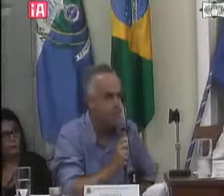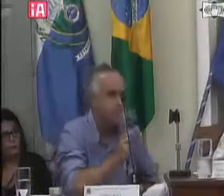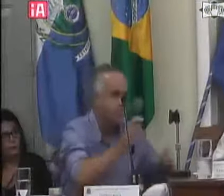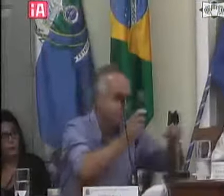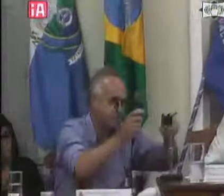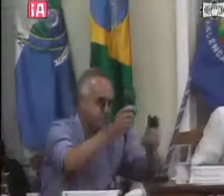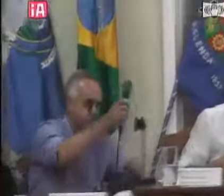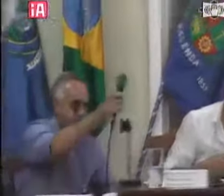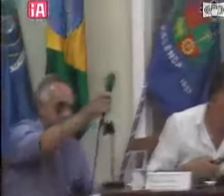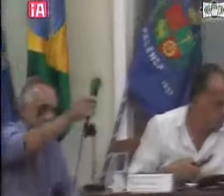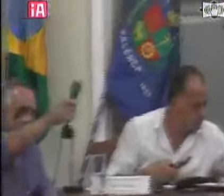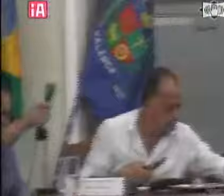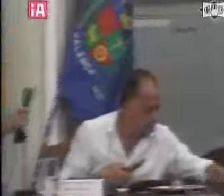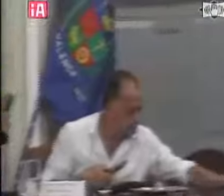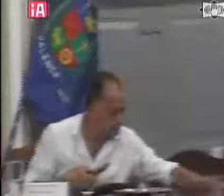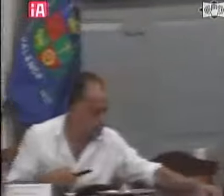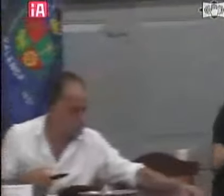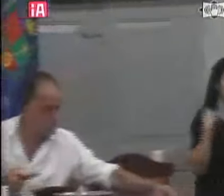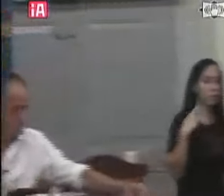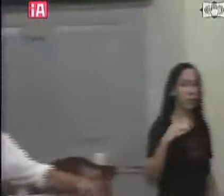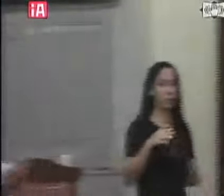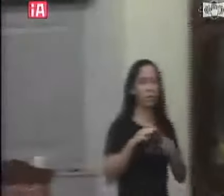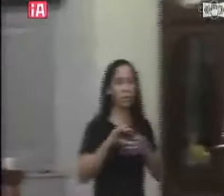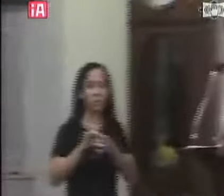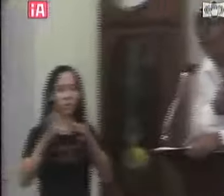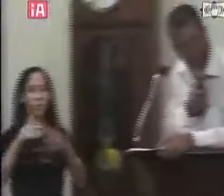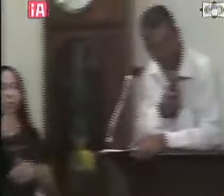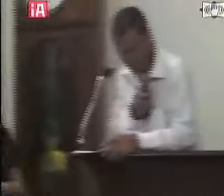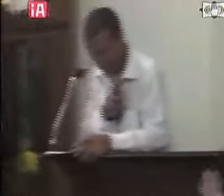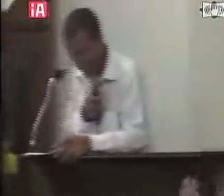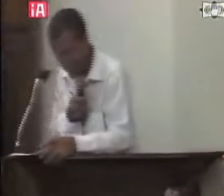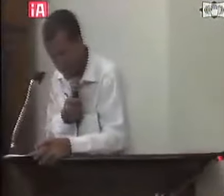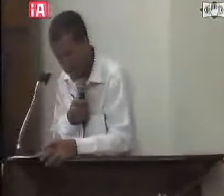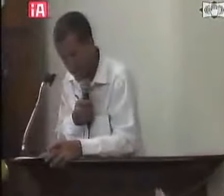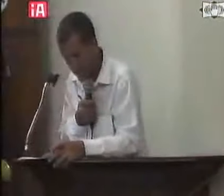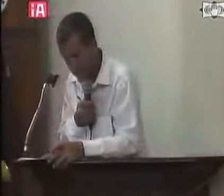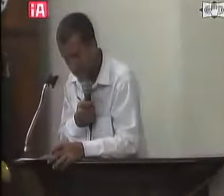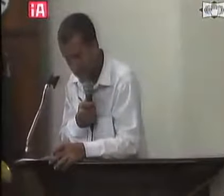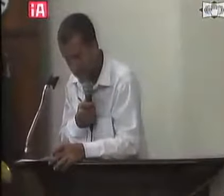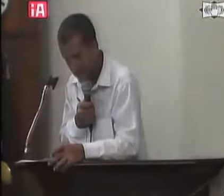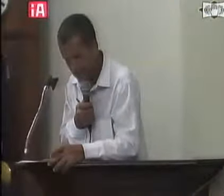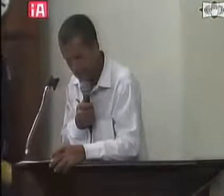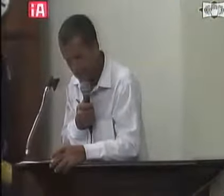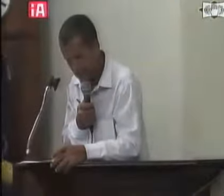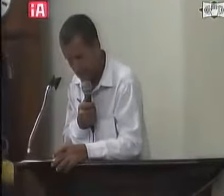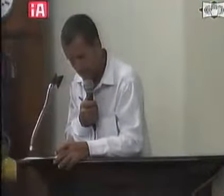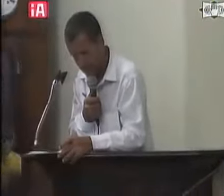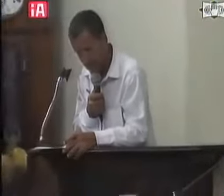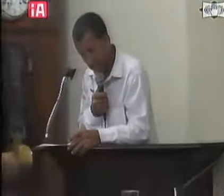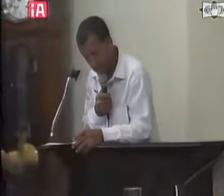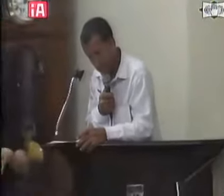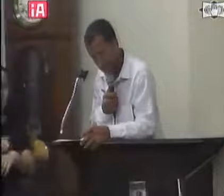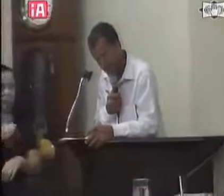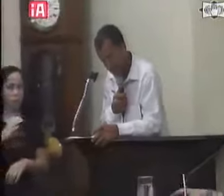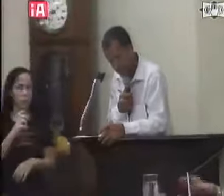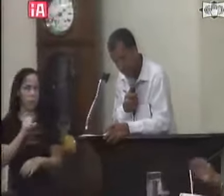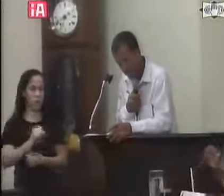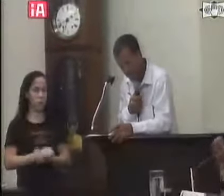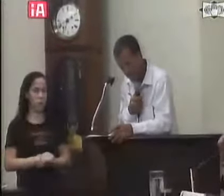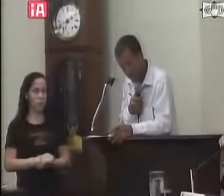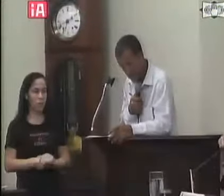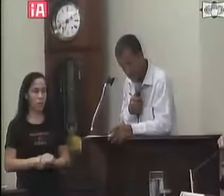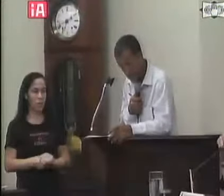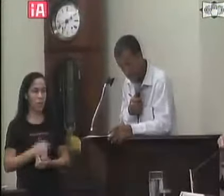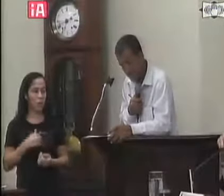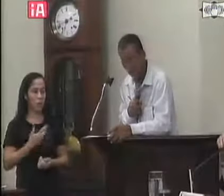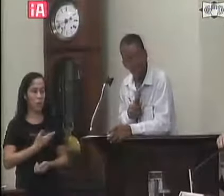disso Obrigado Vereador Você me concede Uma parte? Com certeza Na verdade verdade Assim A gente estava conversando Né Celsinho Com certeza